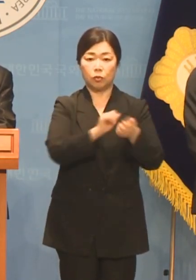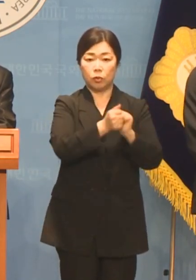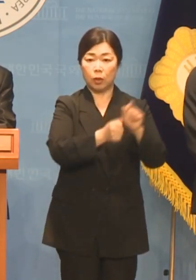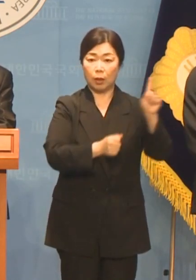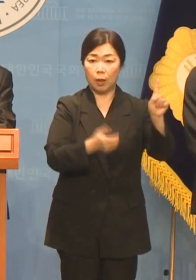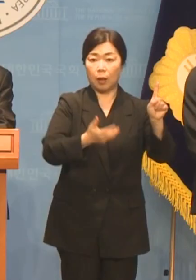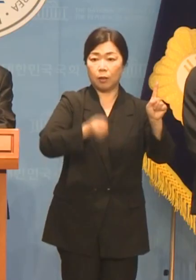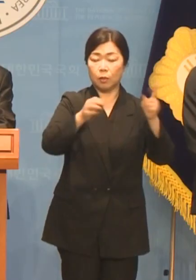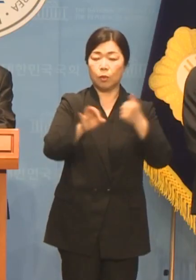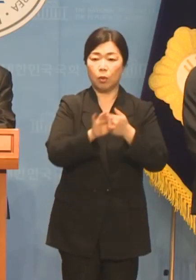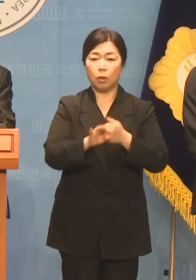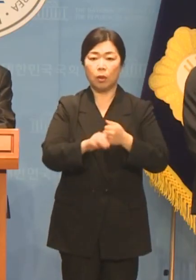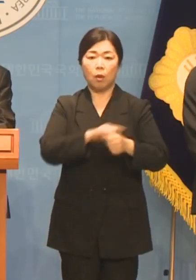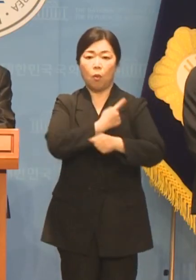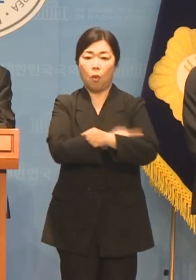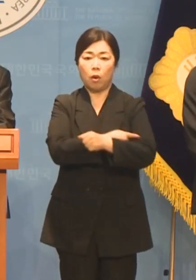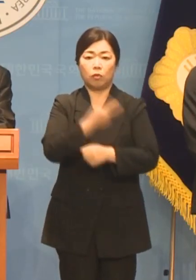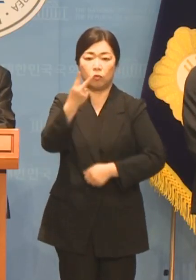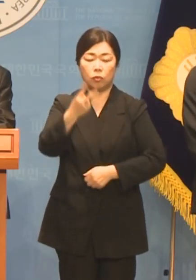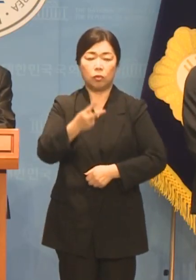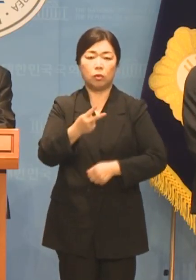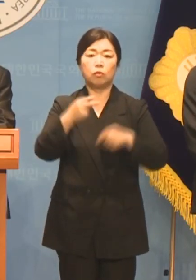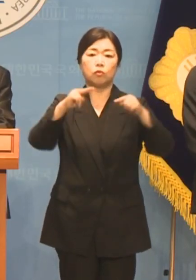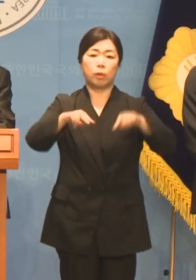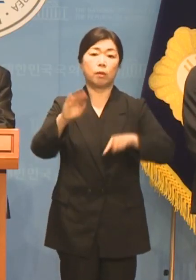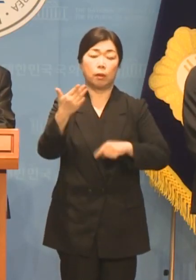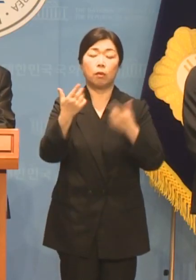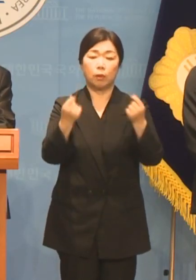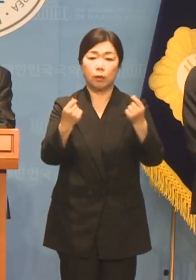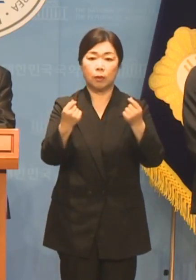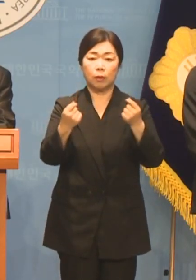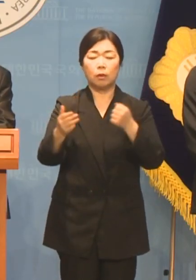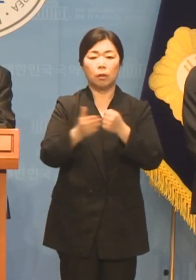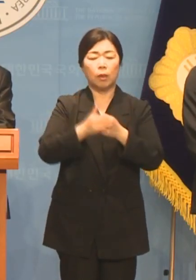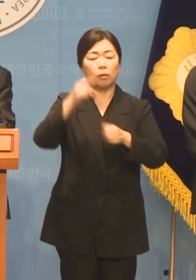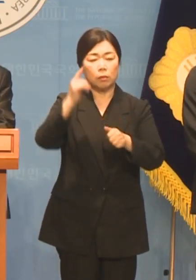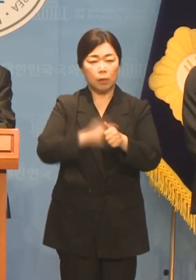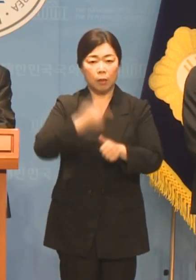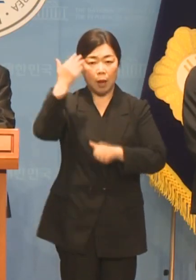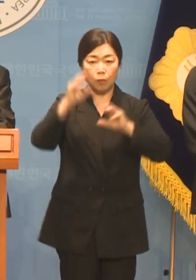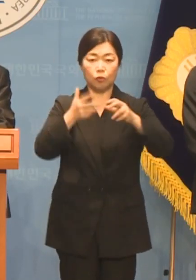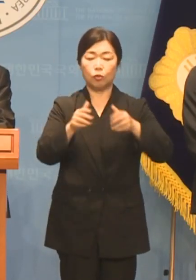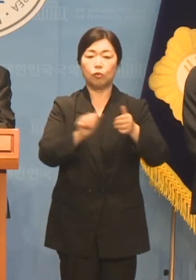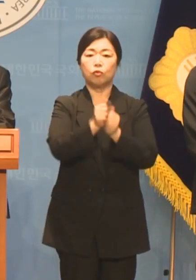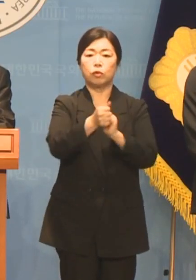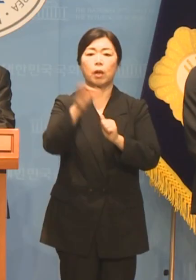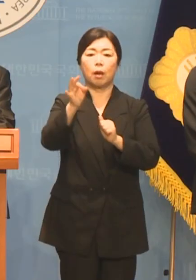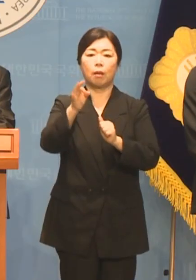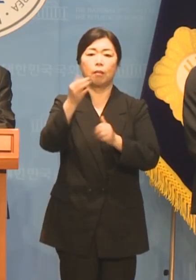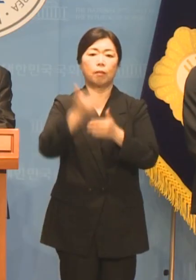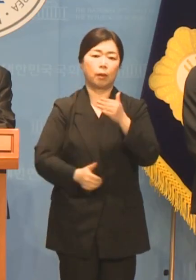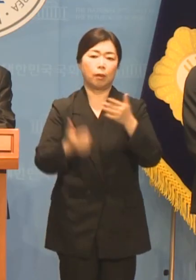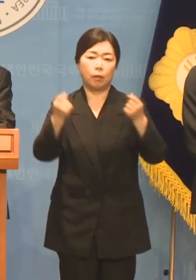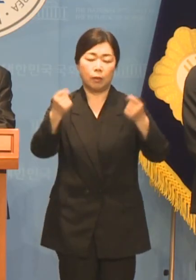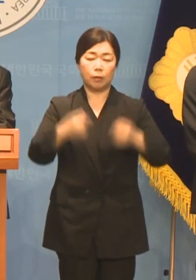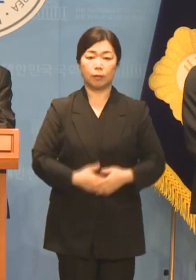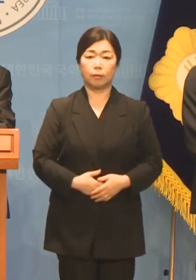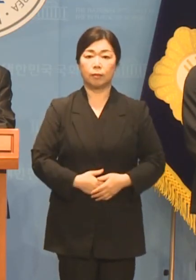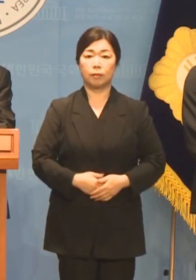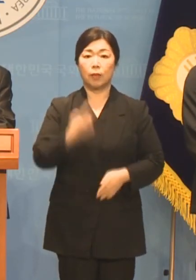이상의 마법을 부리는 것이 코리아 디스카운트 주요 요인 중 하나입니다. 민주주의가 발달한